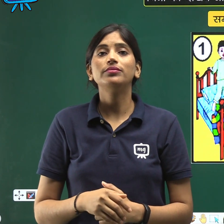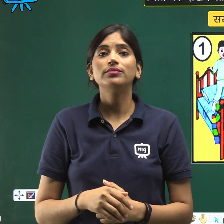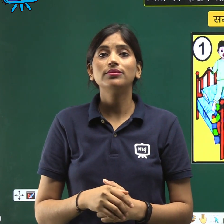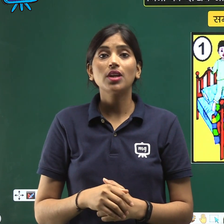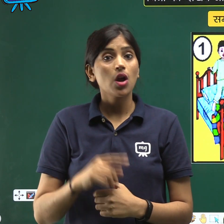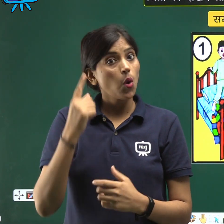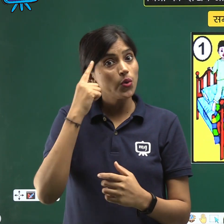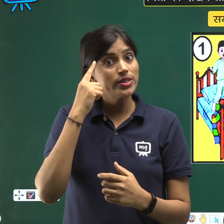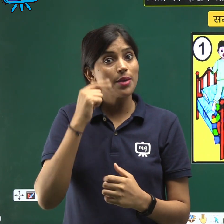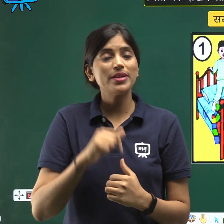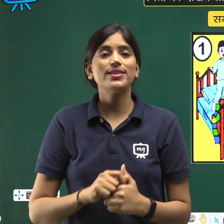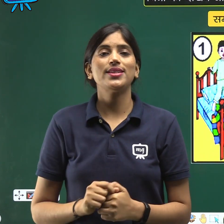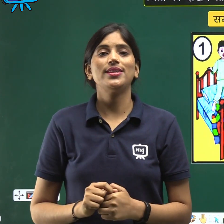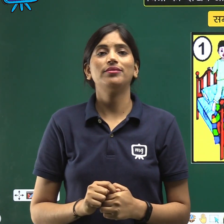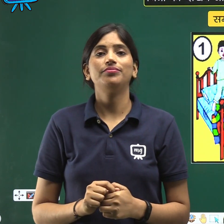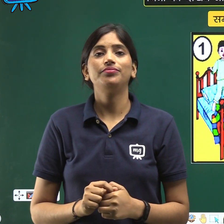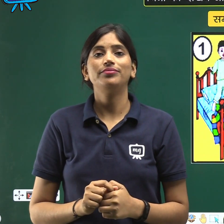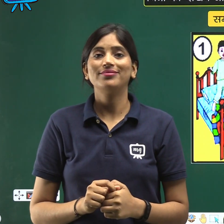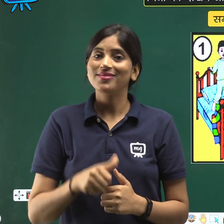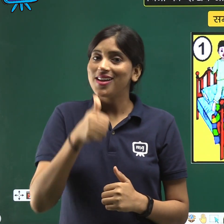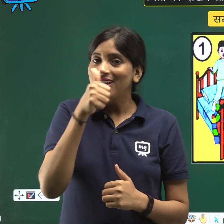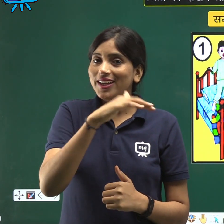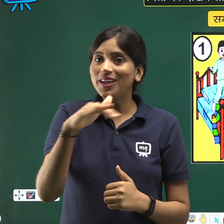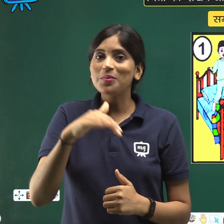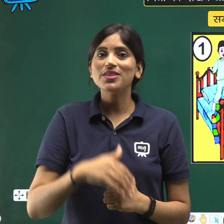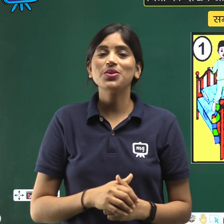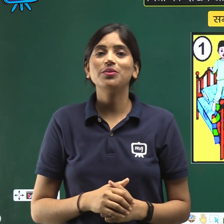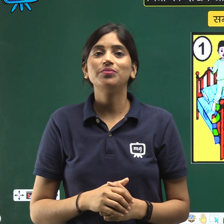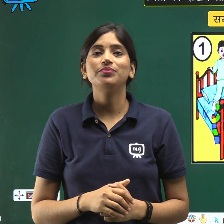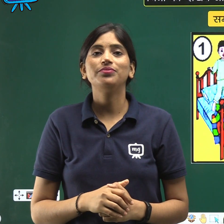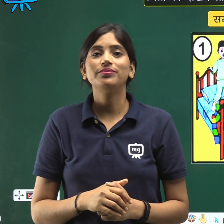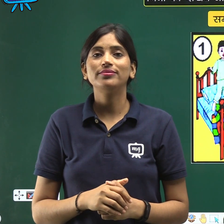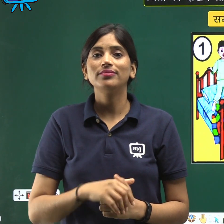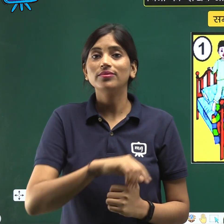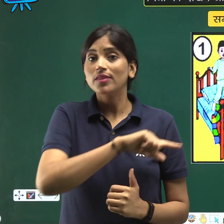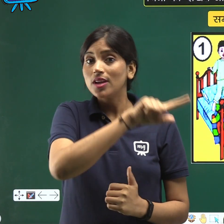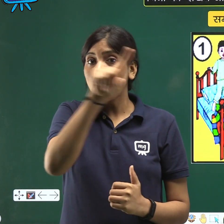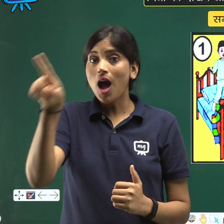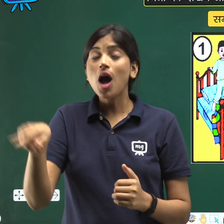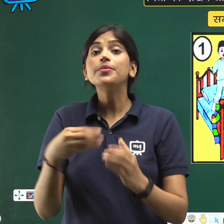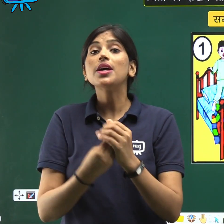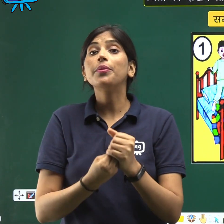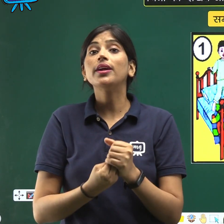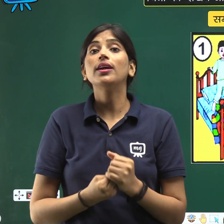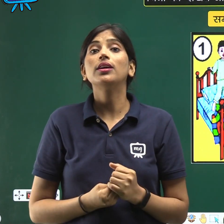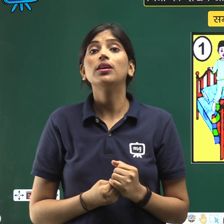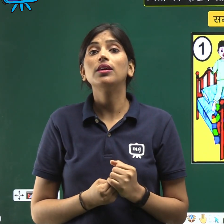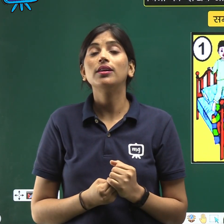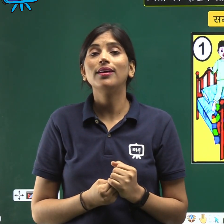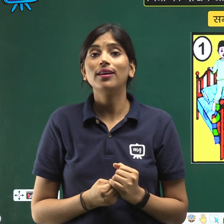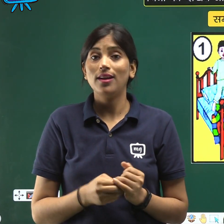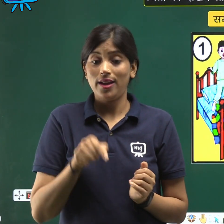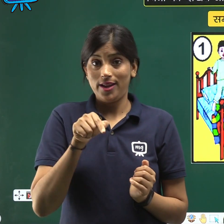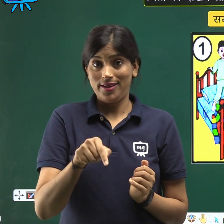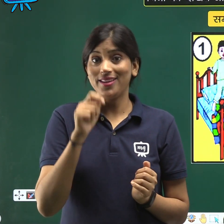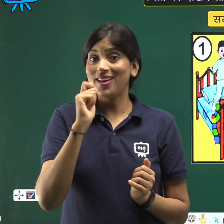को समझिए। ठीक है बच्चों, आप सब भी ये